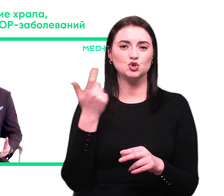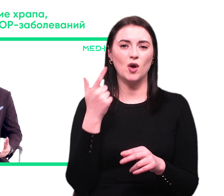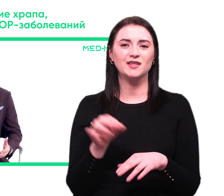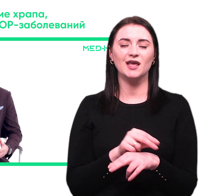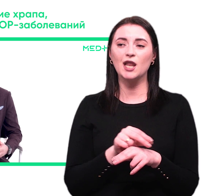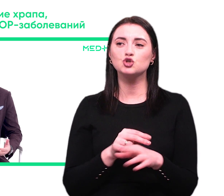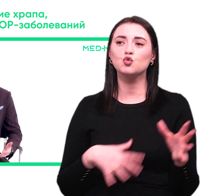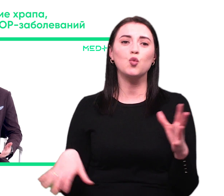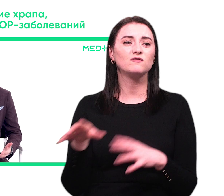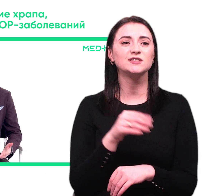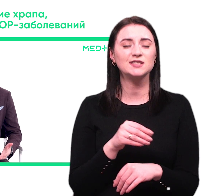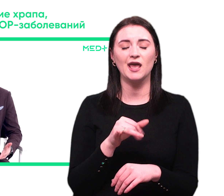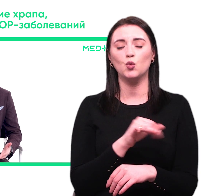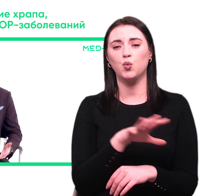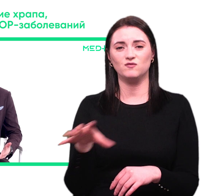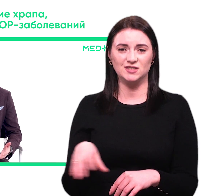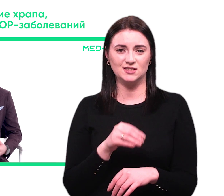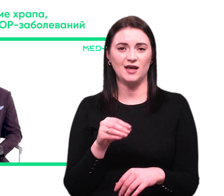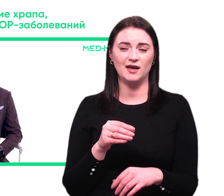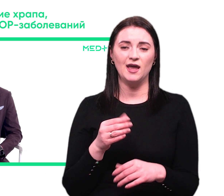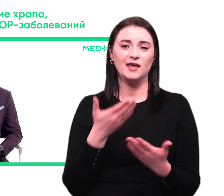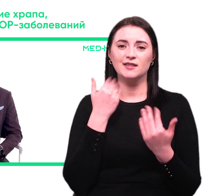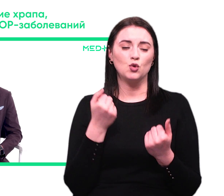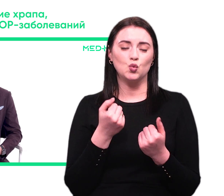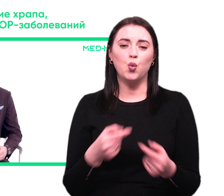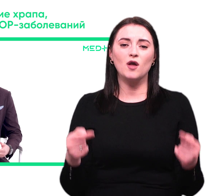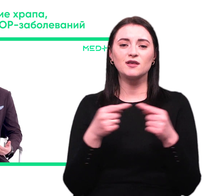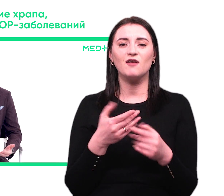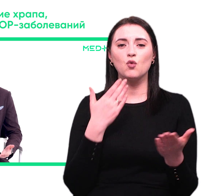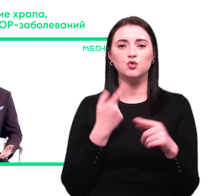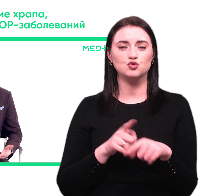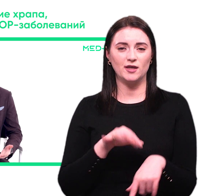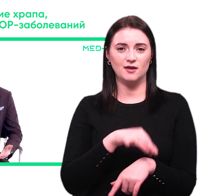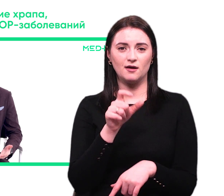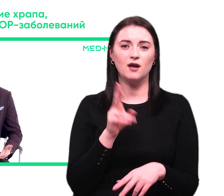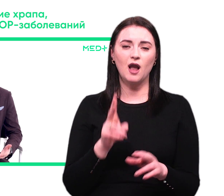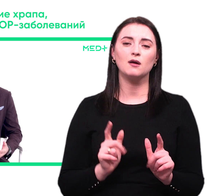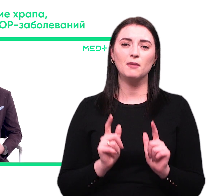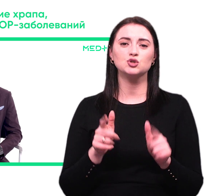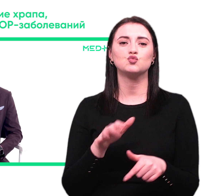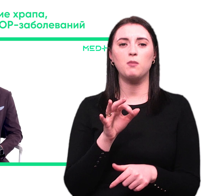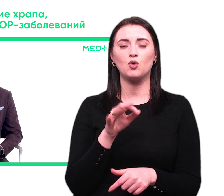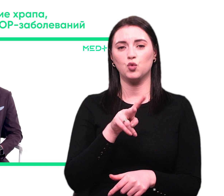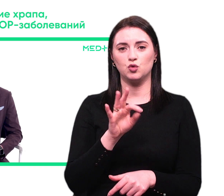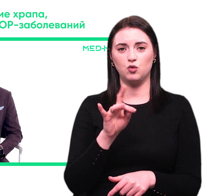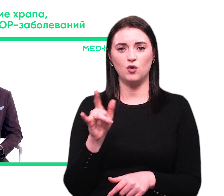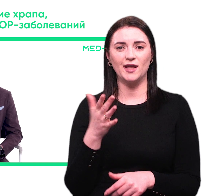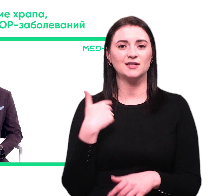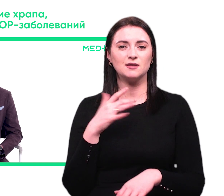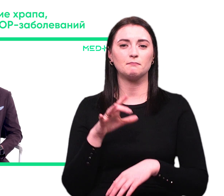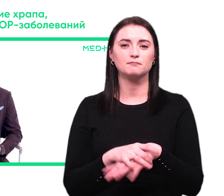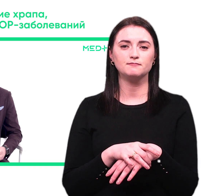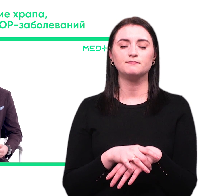и у всех, но нету конкретики в отношении этих пациентов. Как поступают на сегодняшний день отоларингологи? Если мы